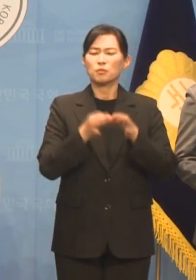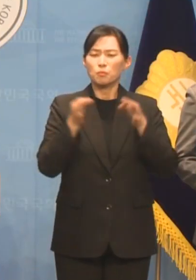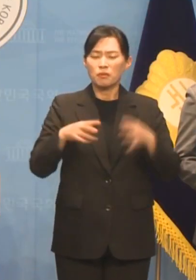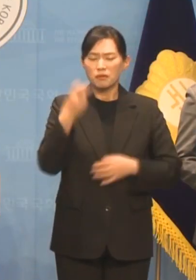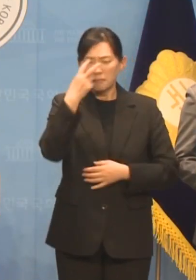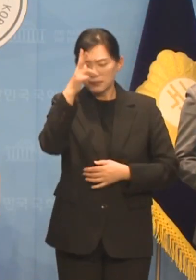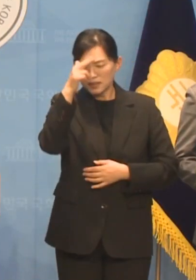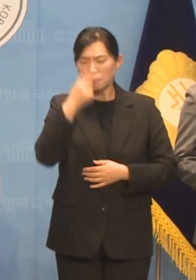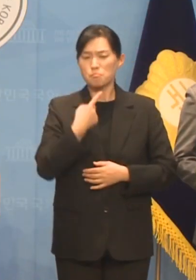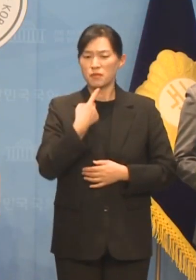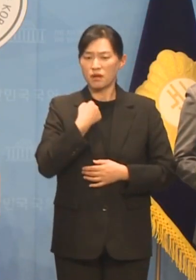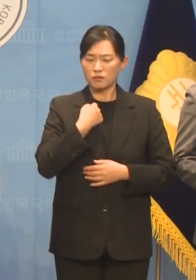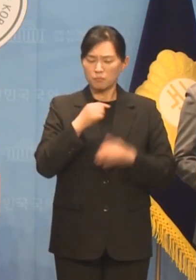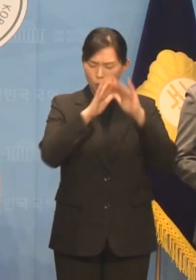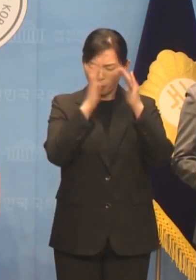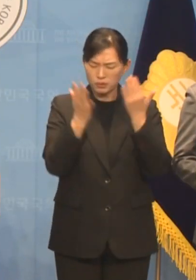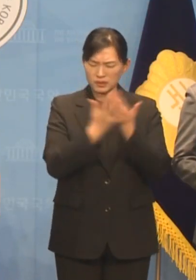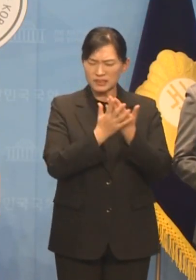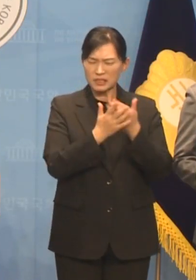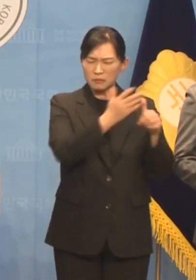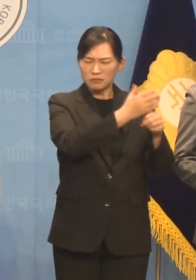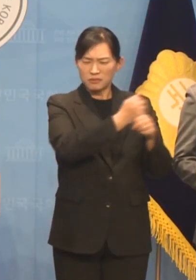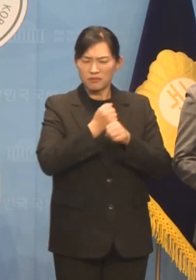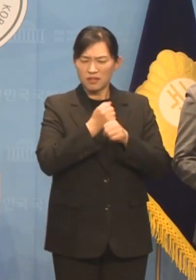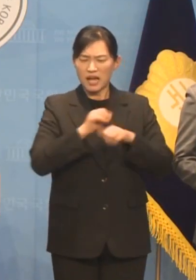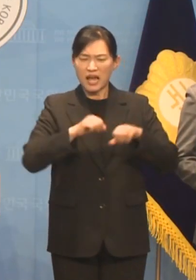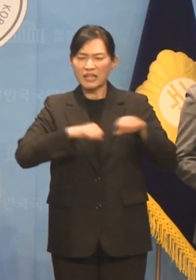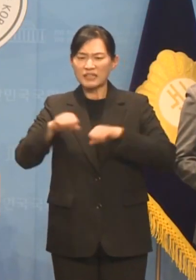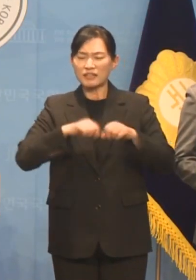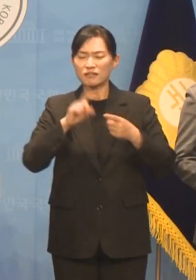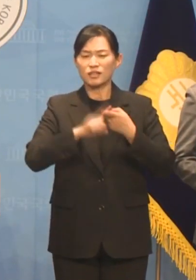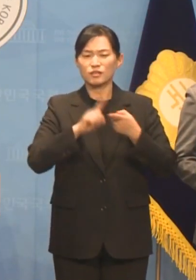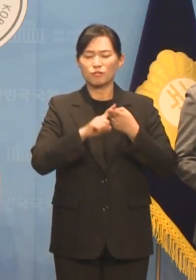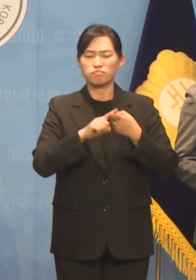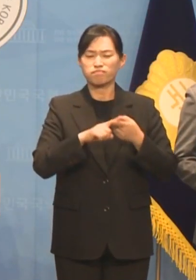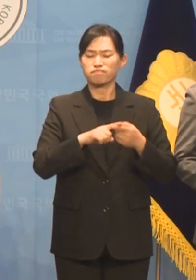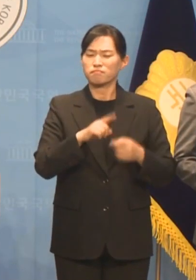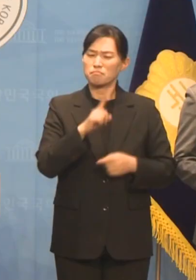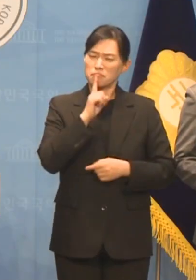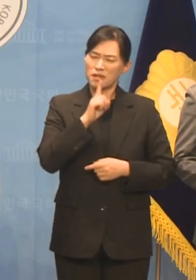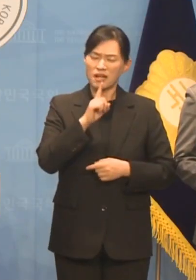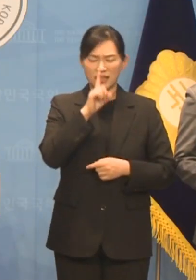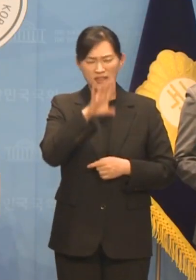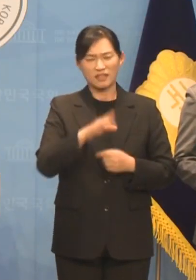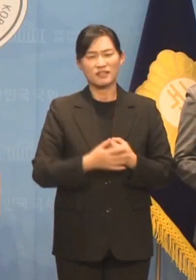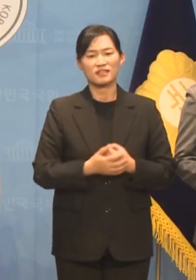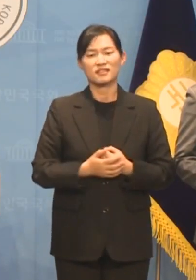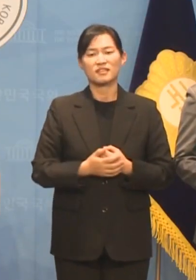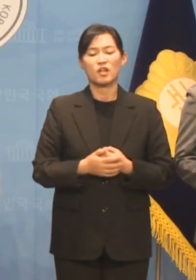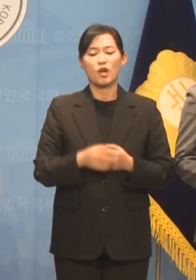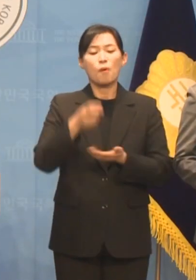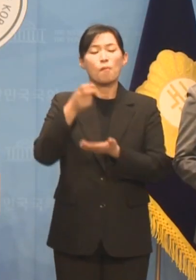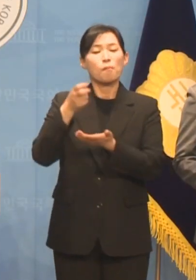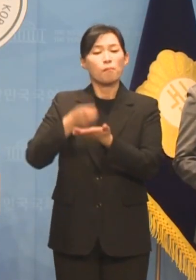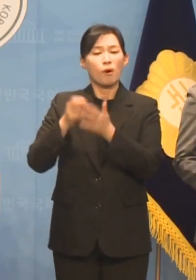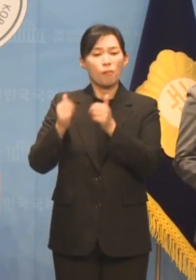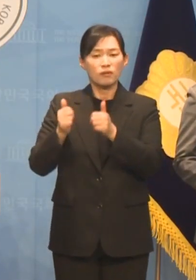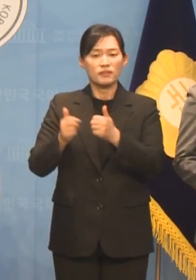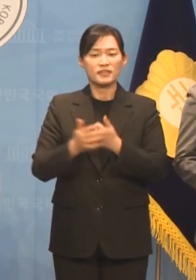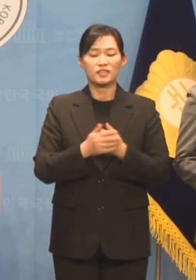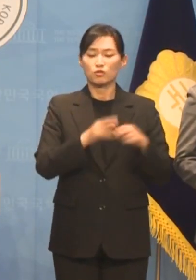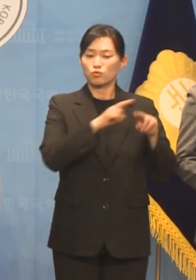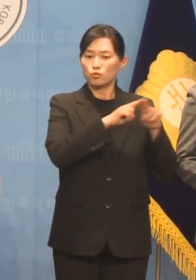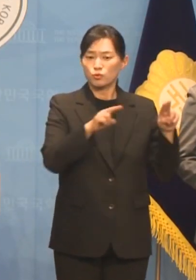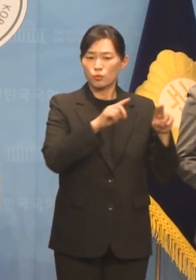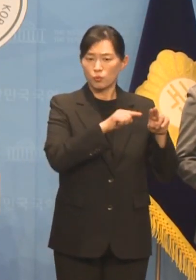검찰이 해온 모든 구속 관련 원칙과 행태를 부정하는 자기 모순이다. 법원의 윤석열 구속 취소